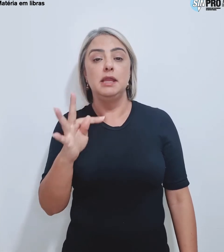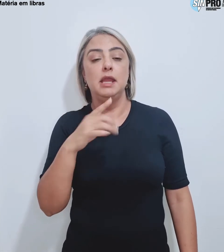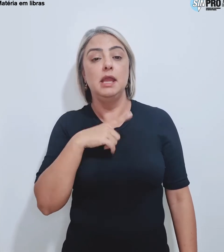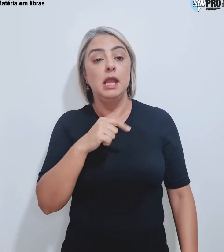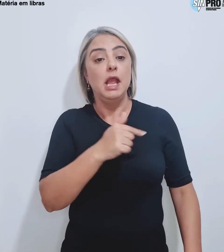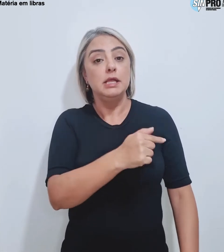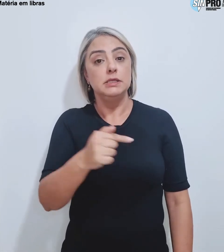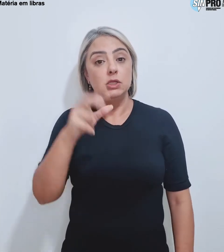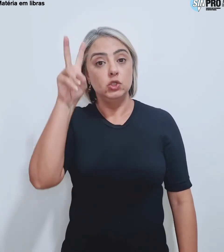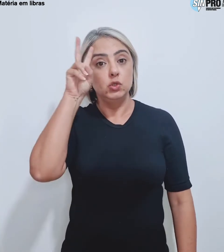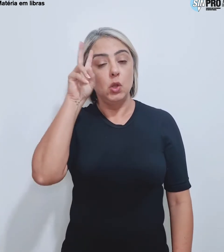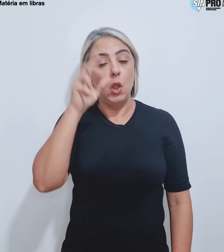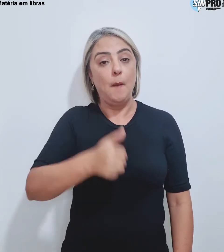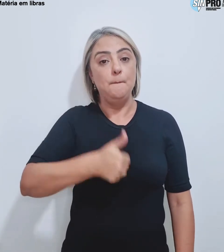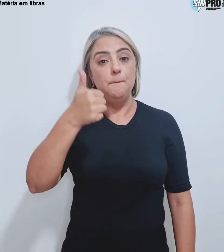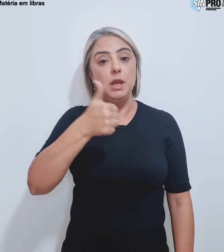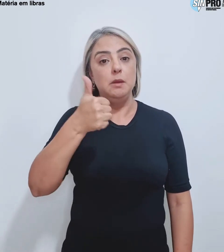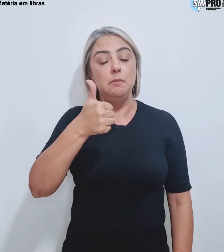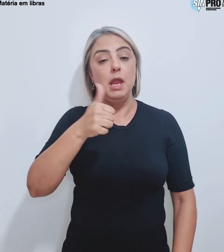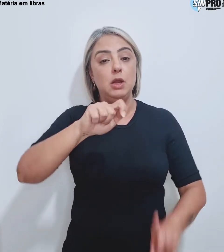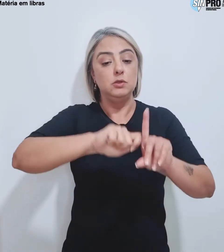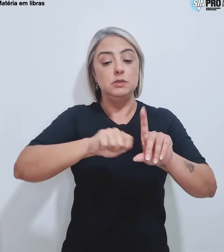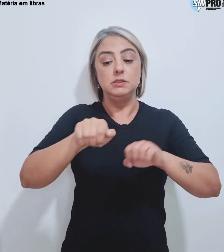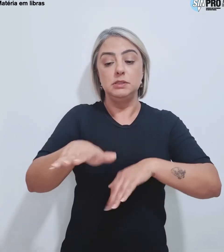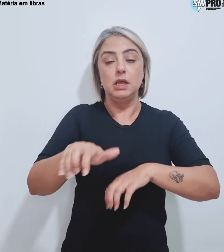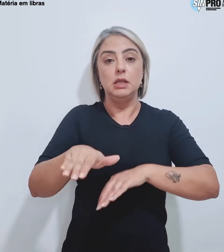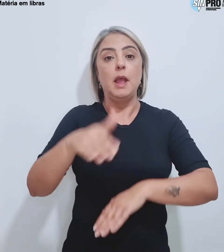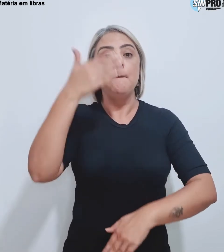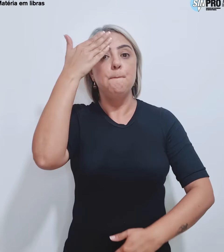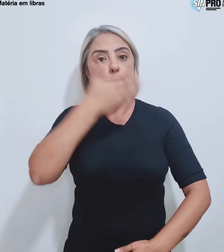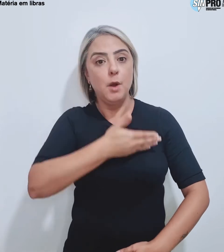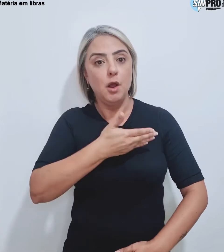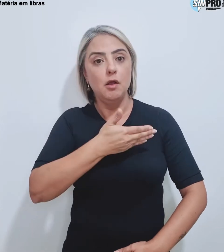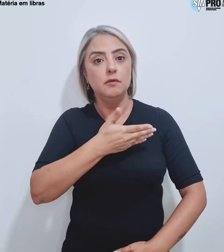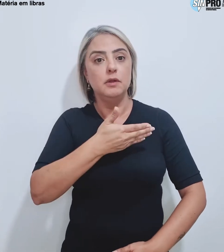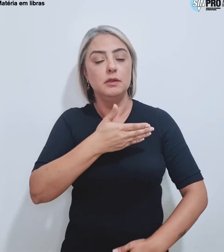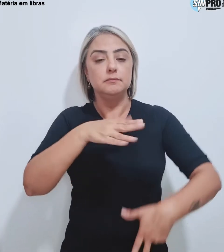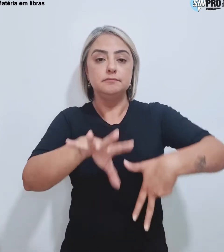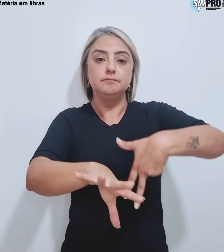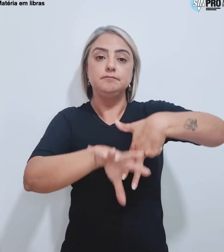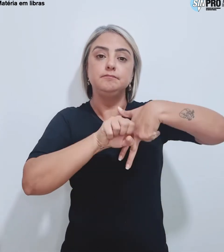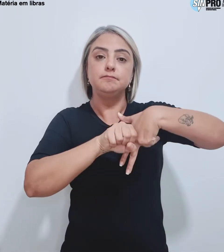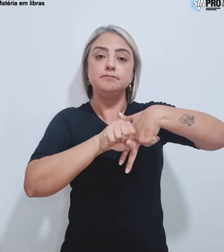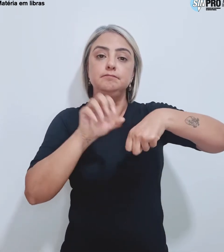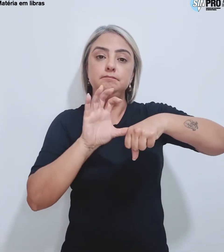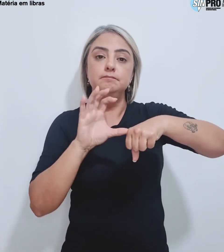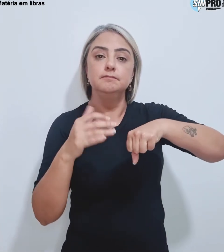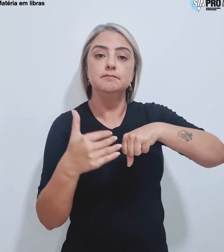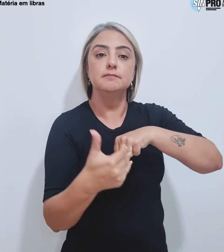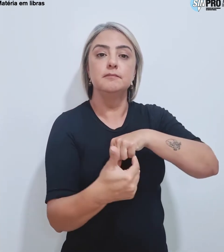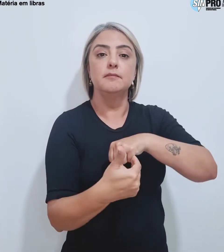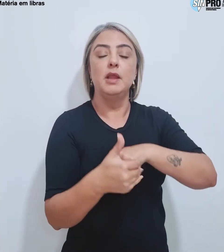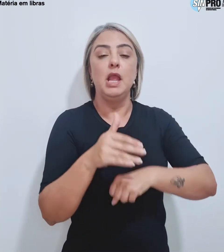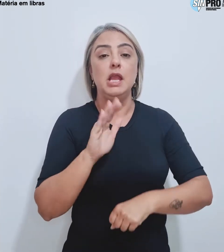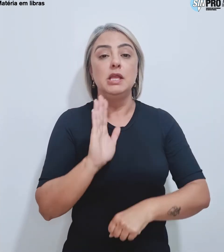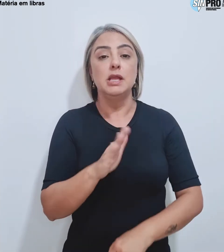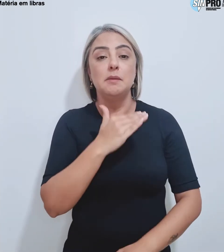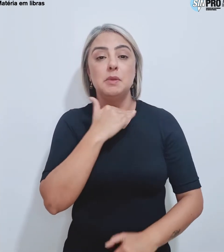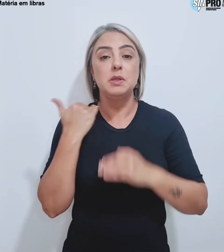que saiu nesta segunda-feira, 1º/9, comprovando a infecção pelo vírus que já tirou a